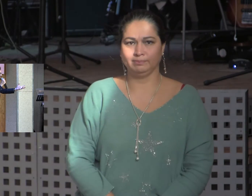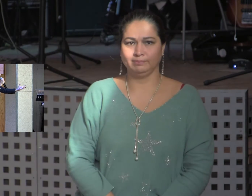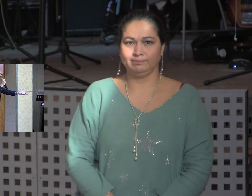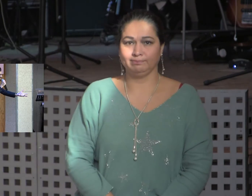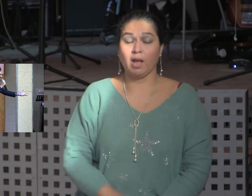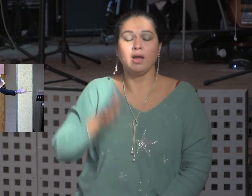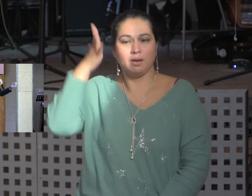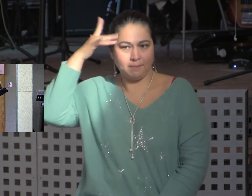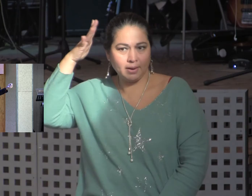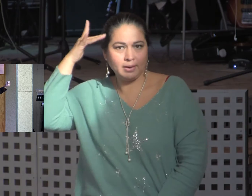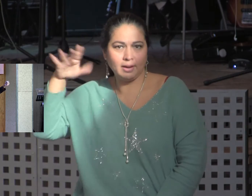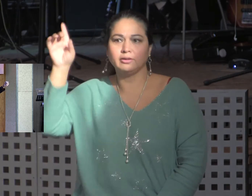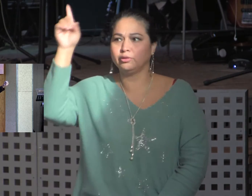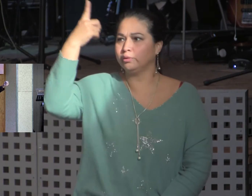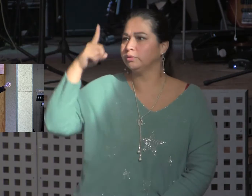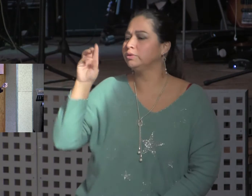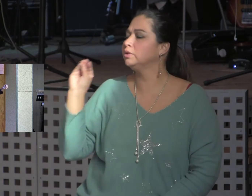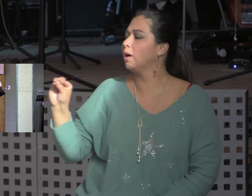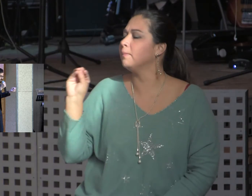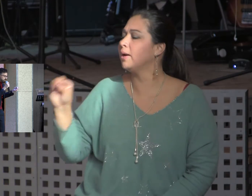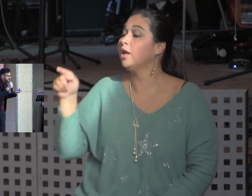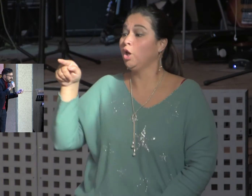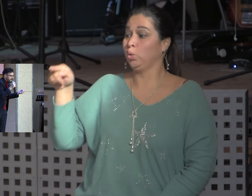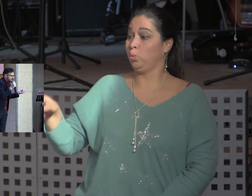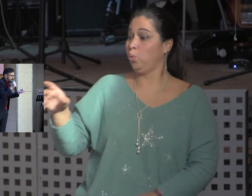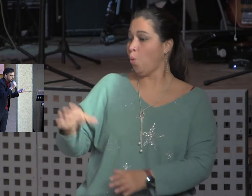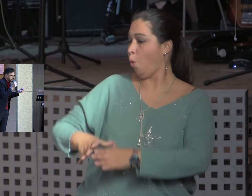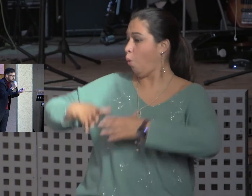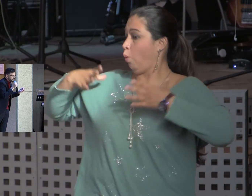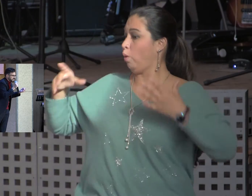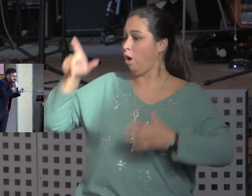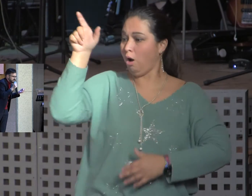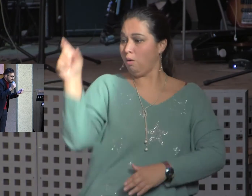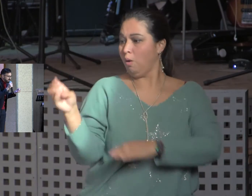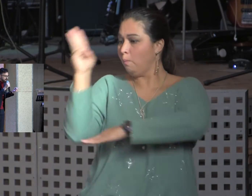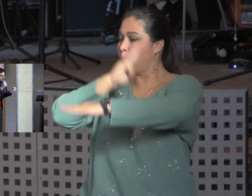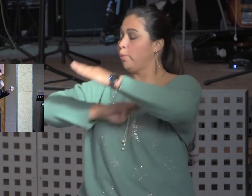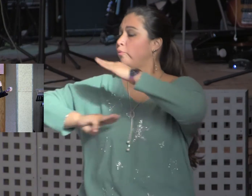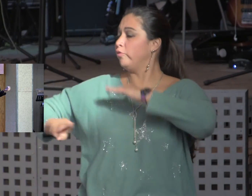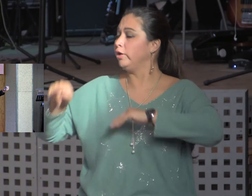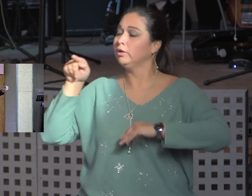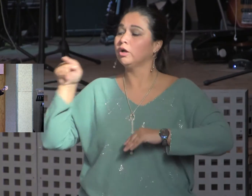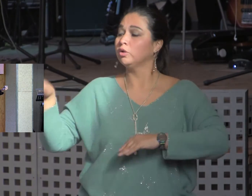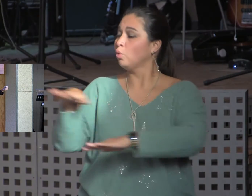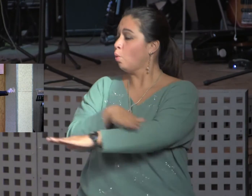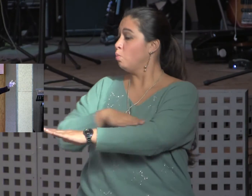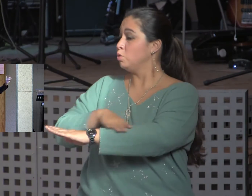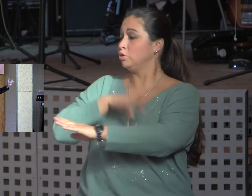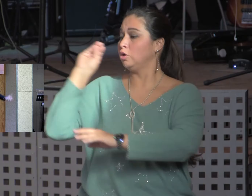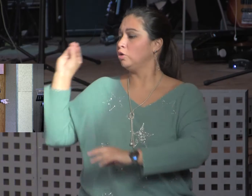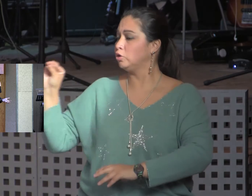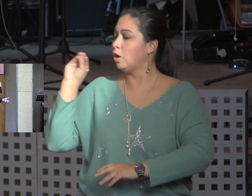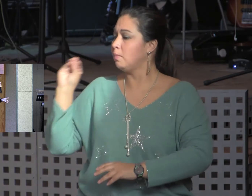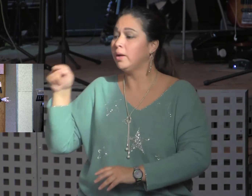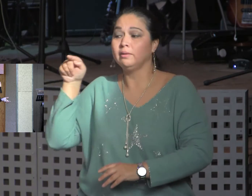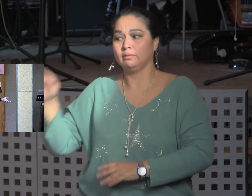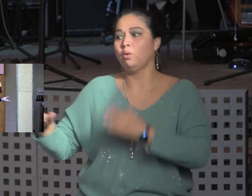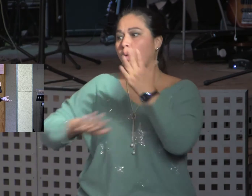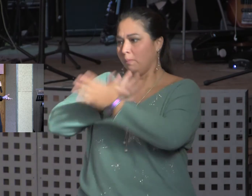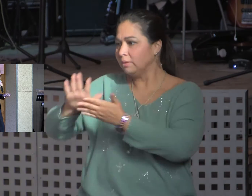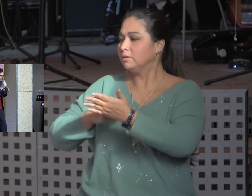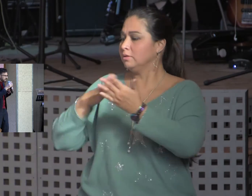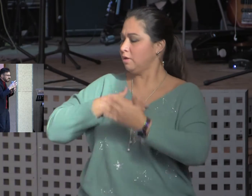gran profeta Ezequiel, al que yo he llamado a mi ministerio, a mi presencia, y vives en mi